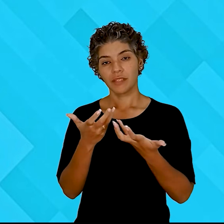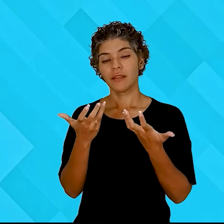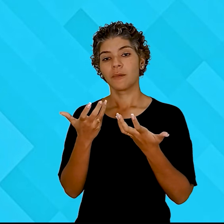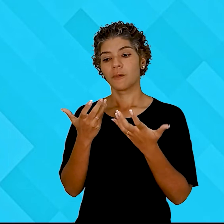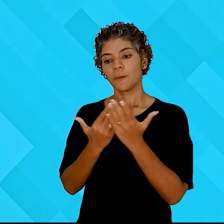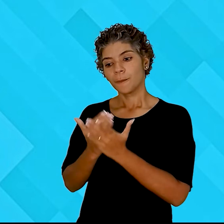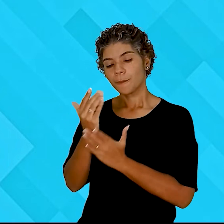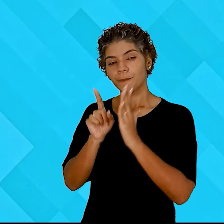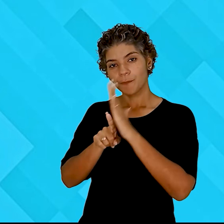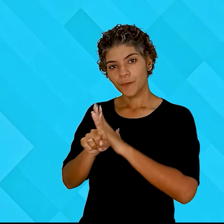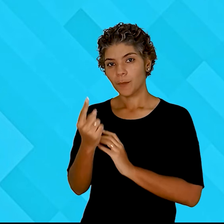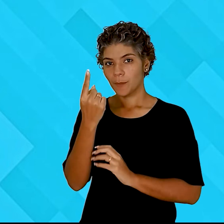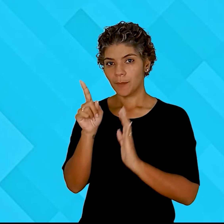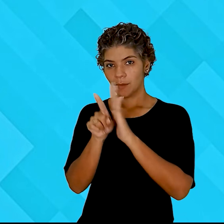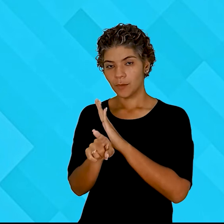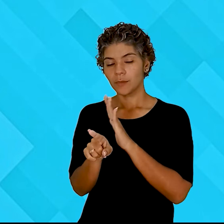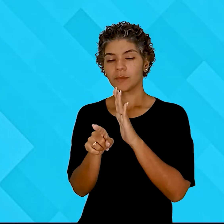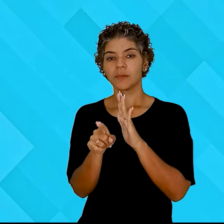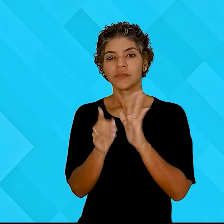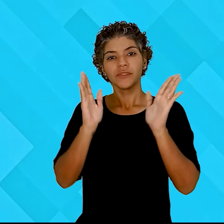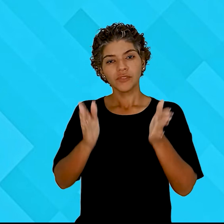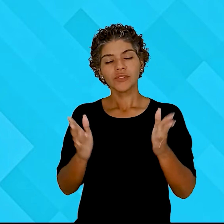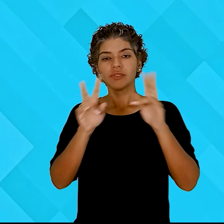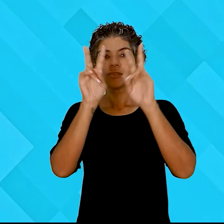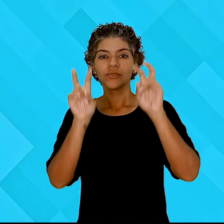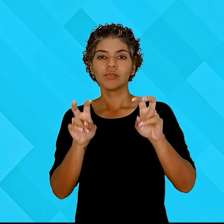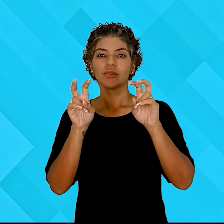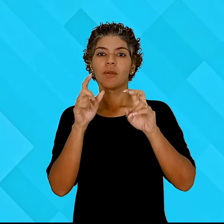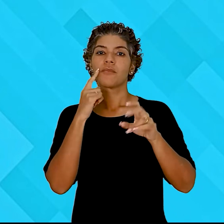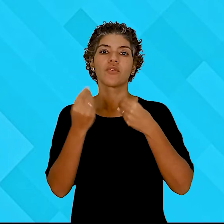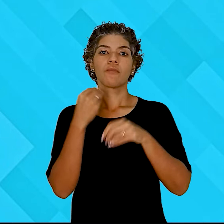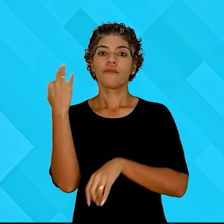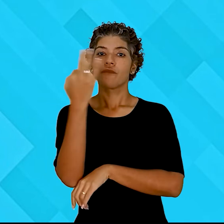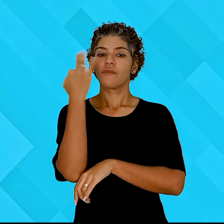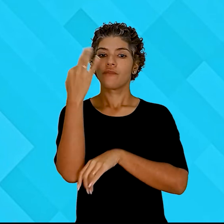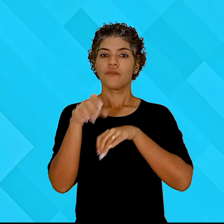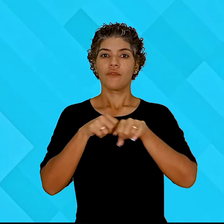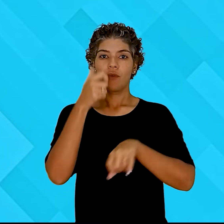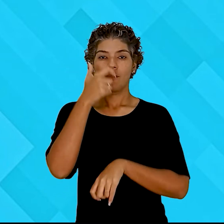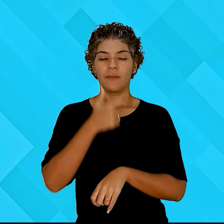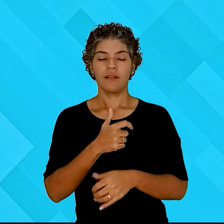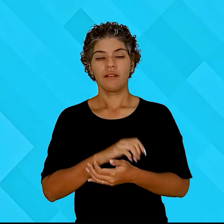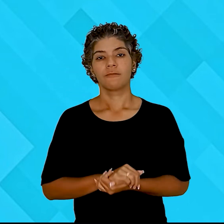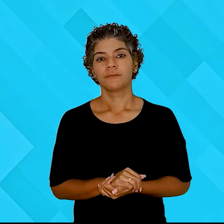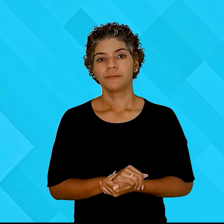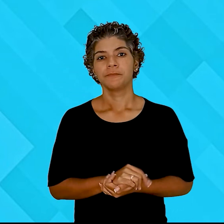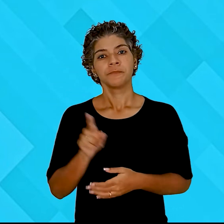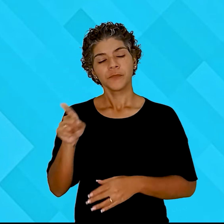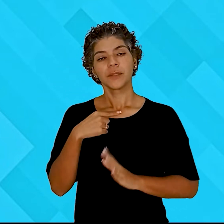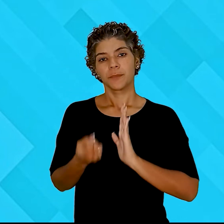queria começar com uma pergunta já sobre formalização. Como produtor cultural e estudioso desse campo, para